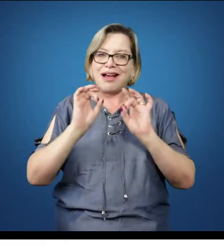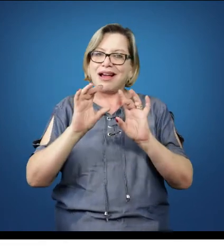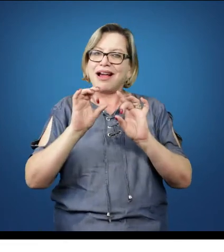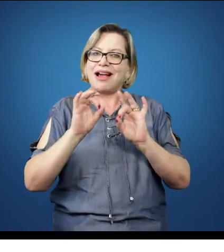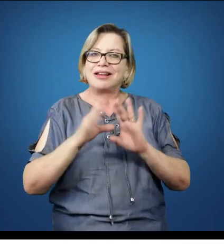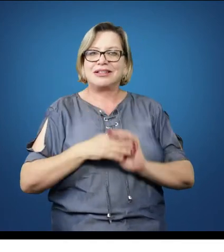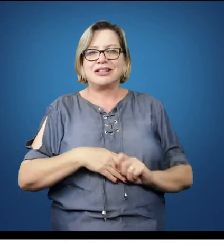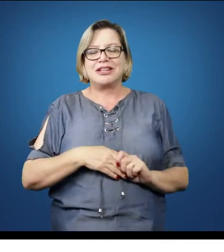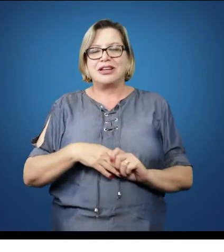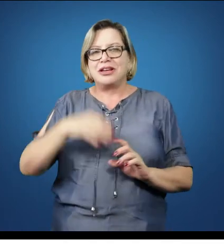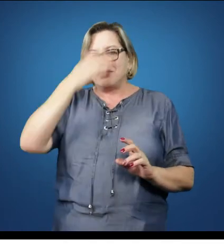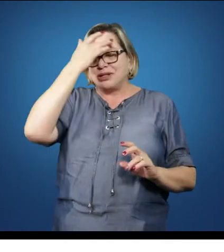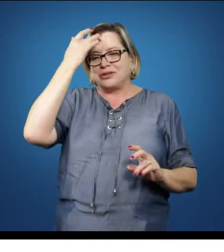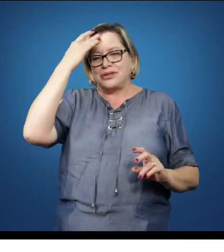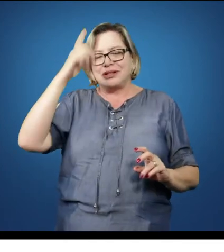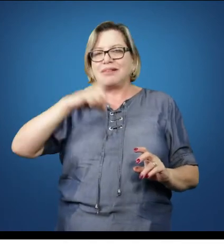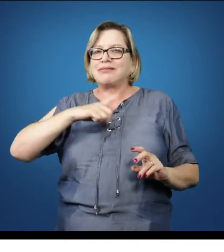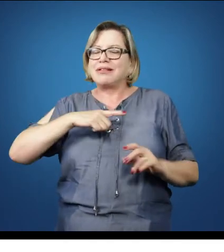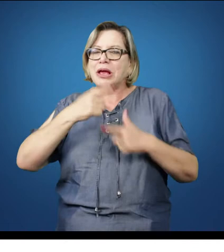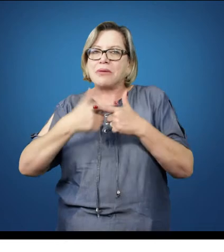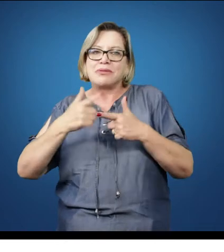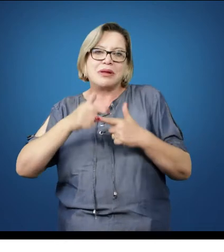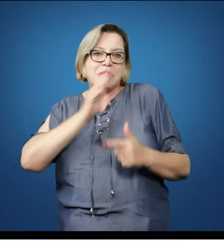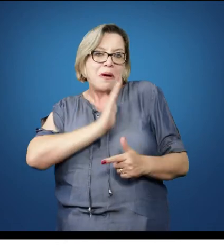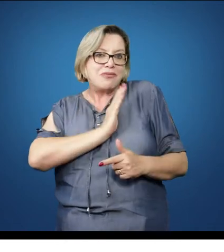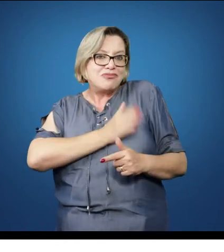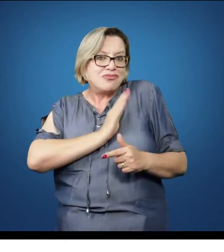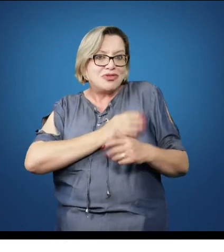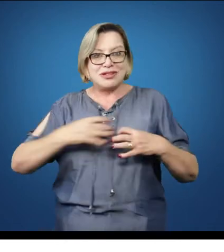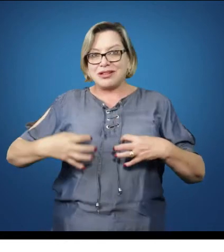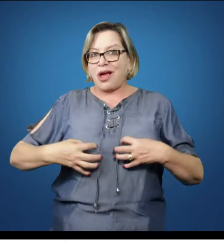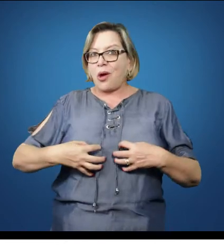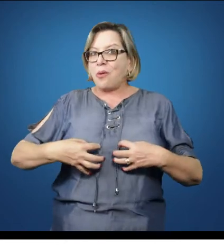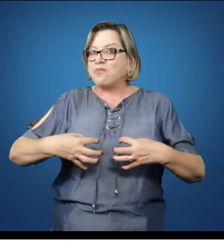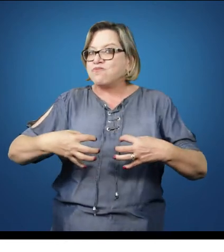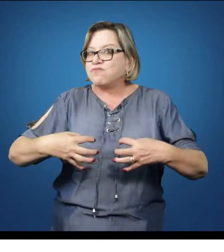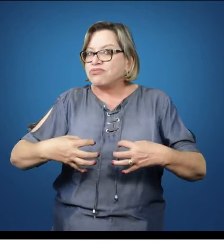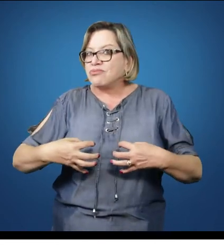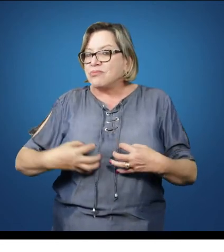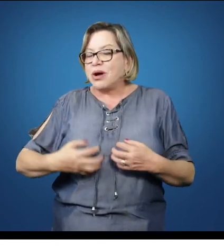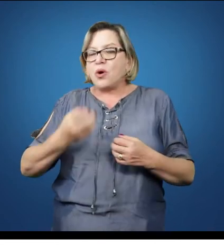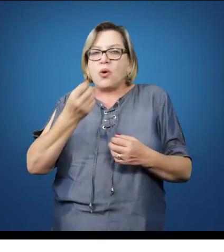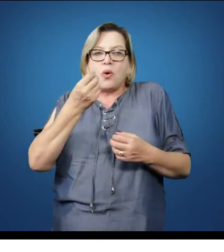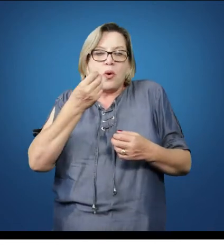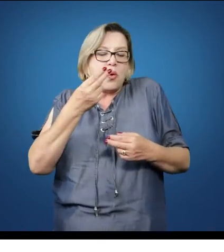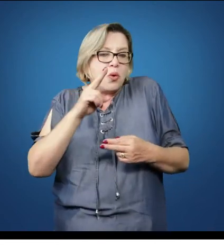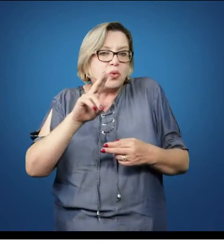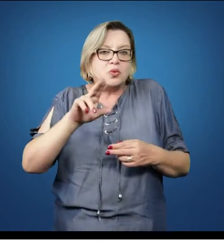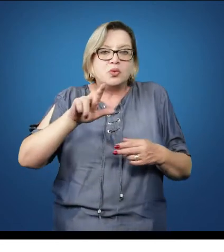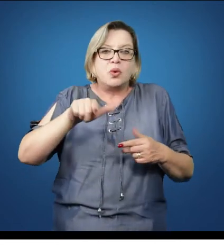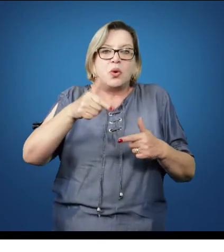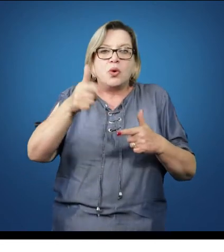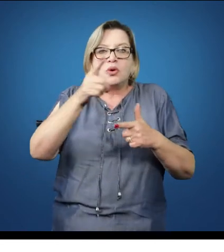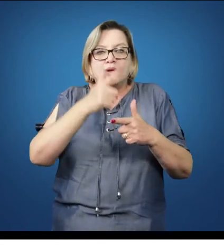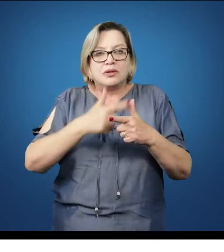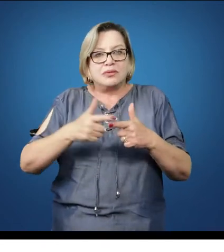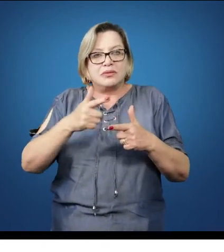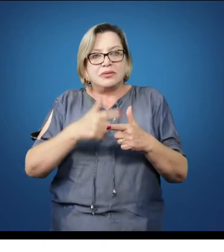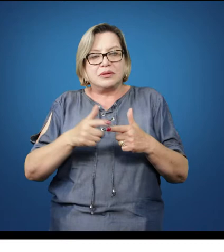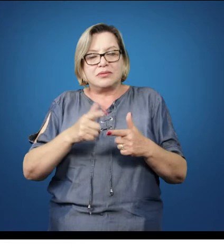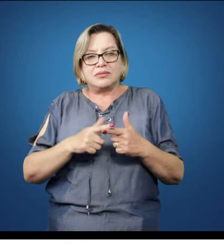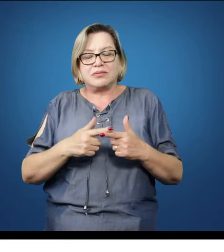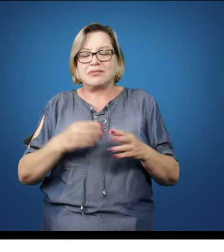pulmonares cardiovasculares distúrbios ortopédicos passando até pela questão do